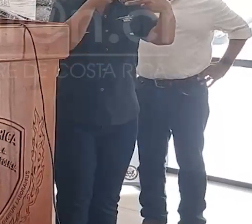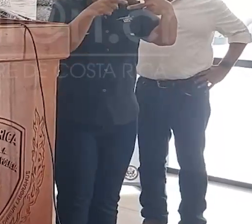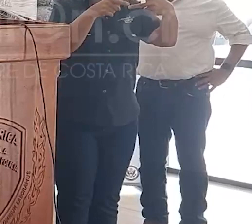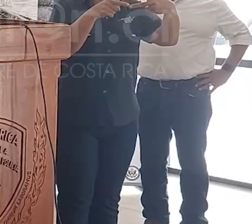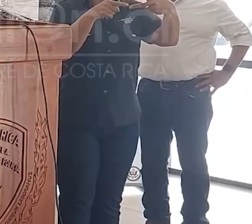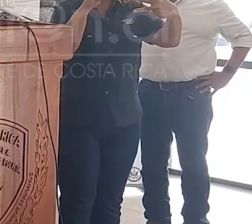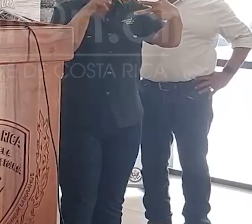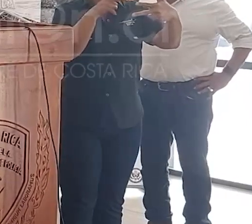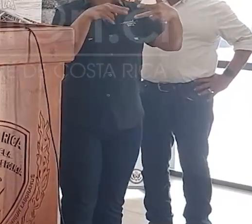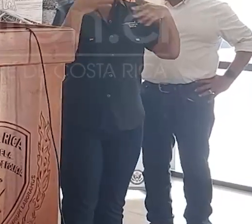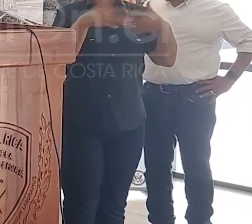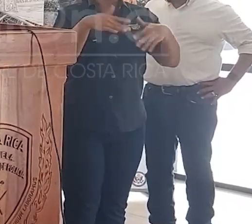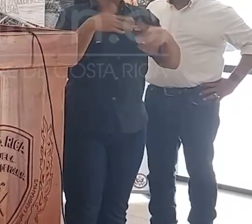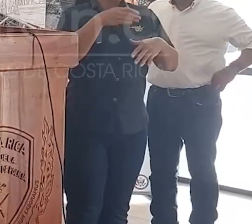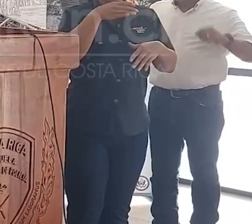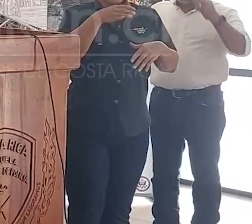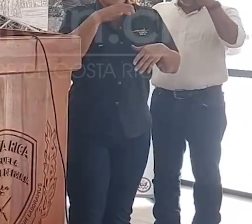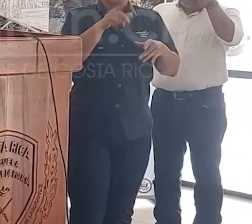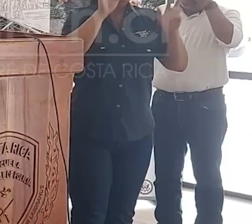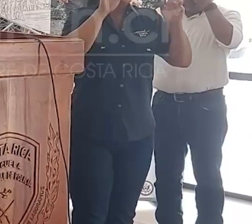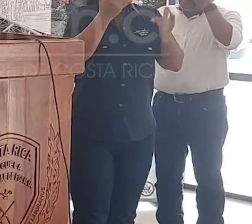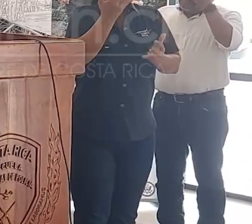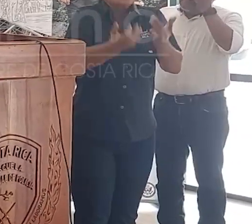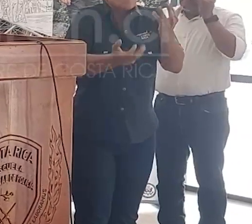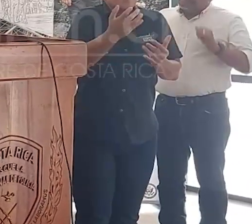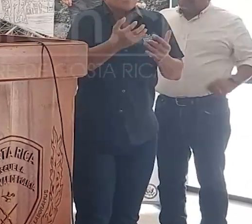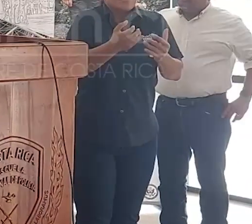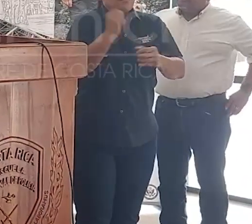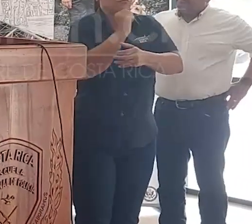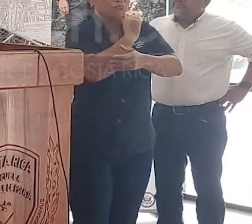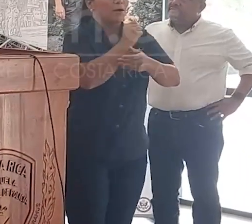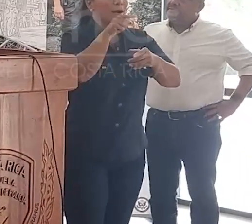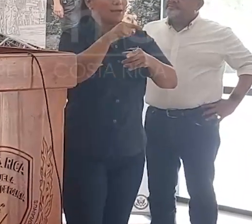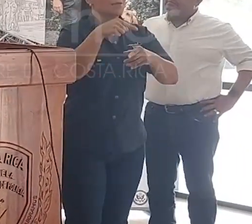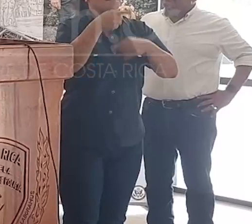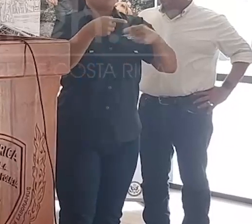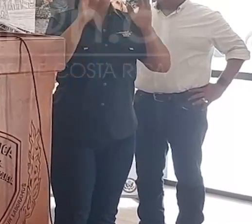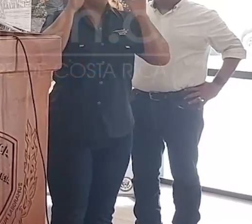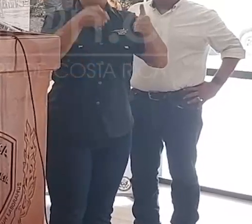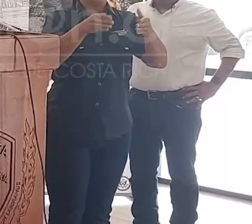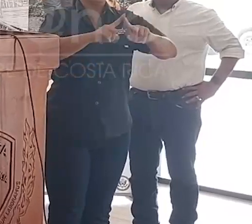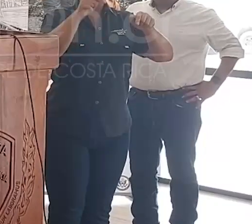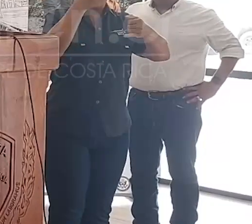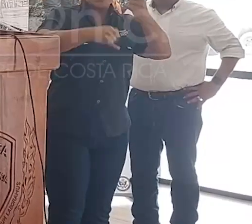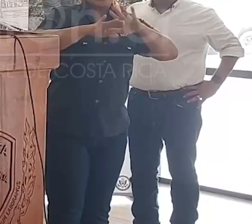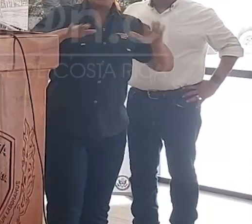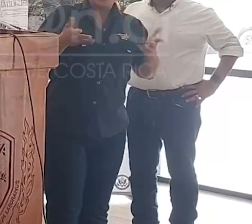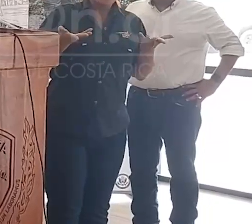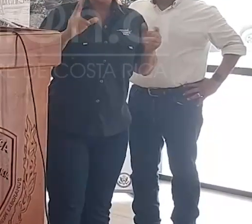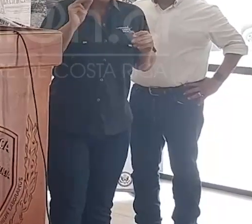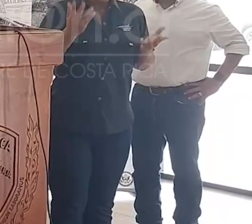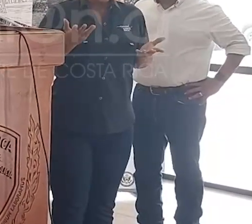de calor, esto donde uno ve las llamas. Y ahí vamos a atacar. Pero esto no se va a acabar hasta